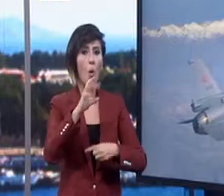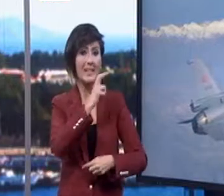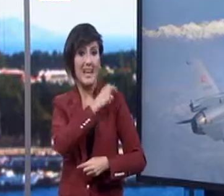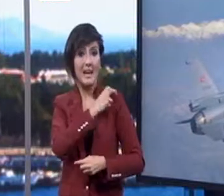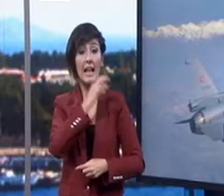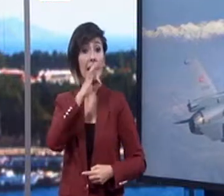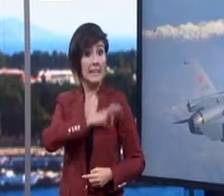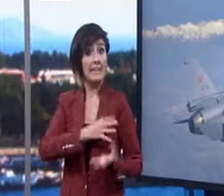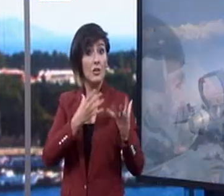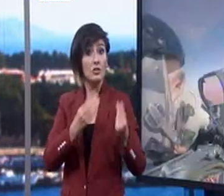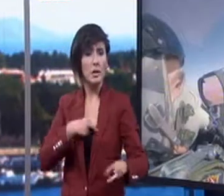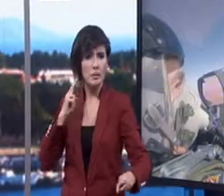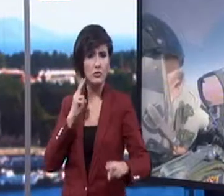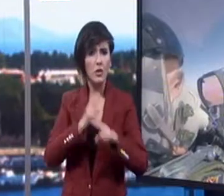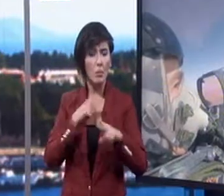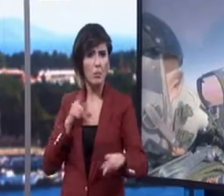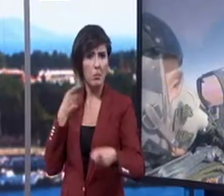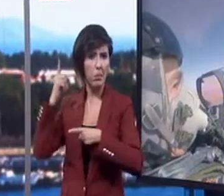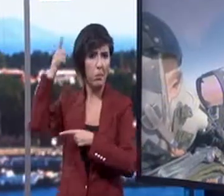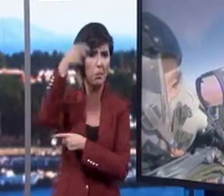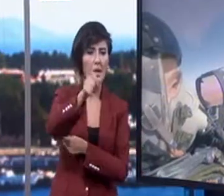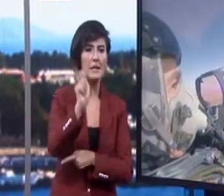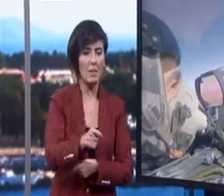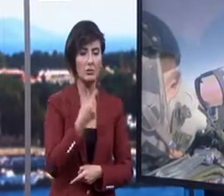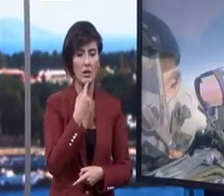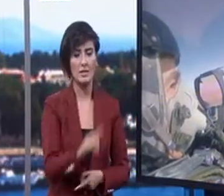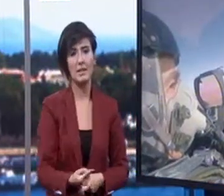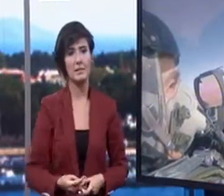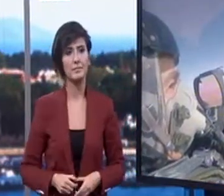ihtiyaç halinde Hızır gibi yanınızdayız mesajını verdi.